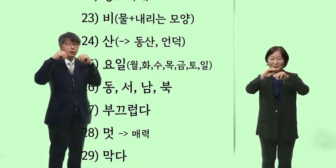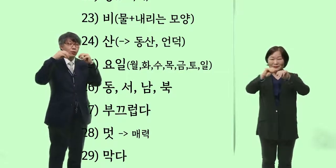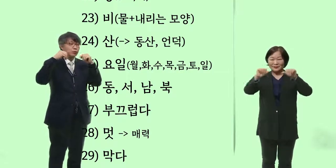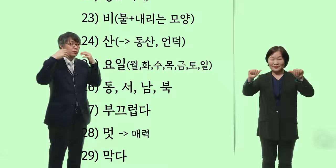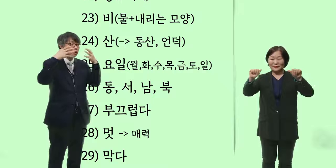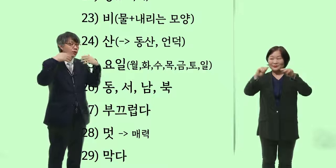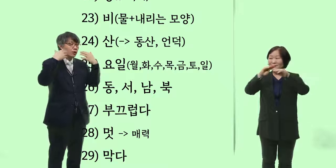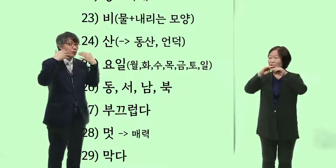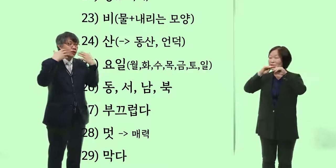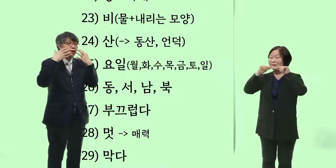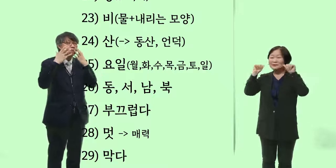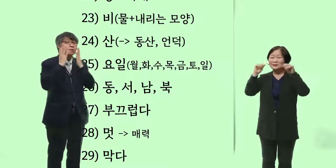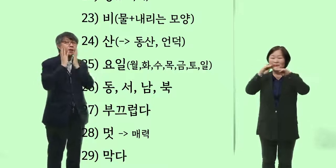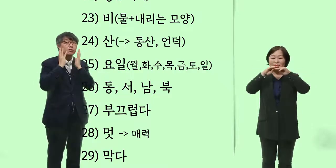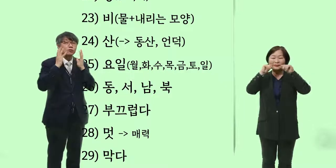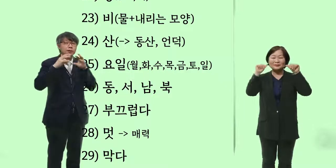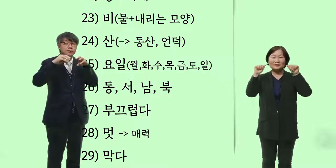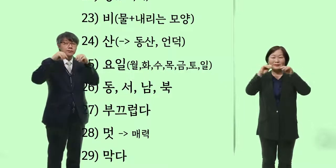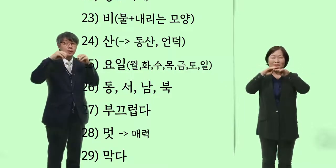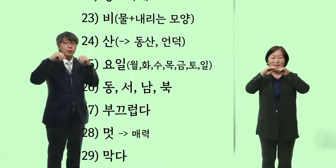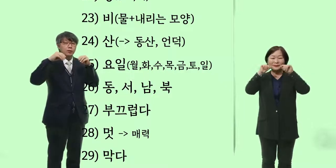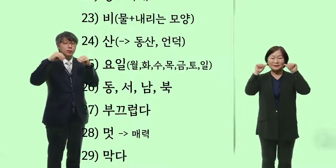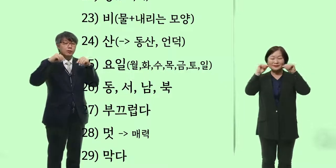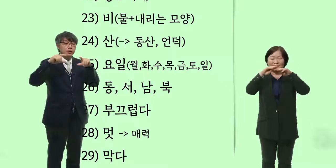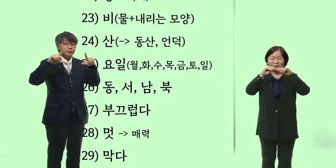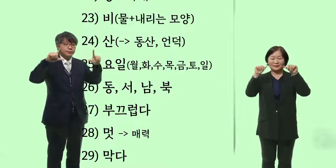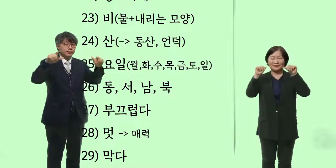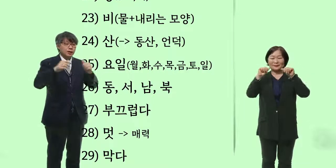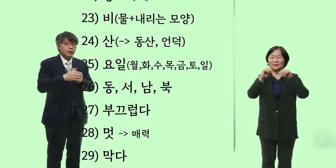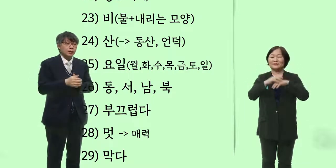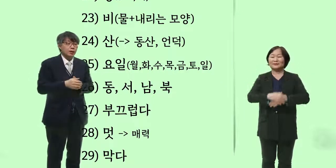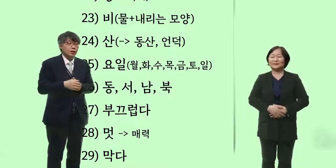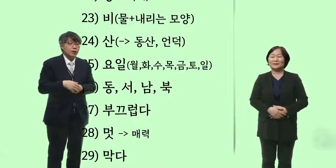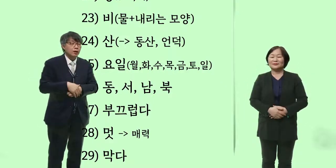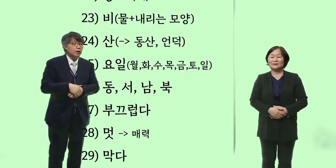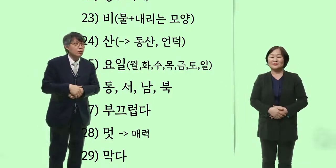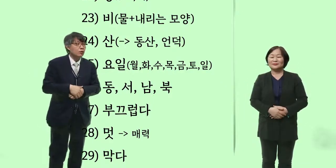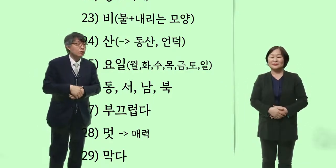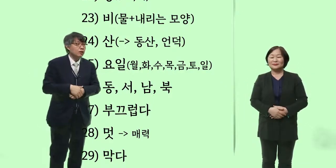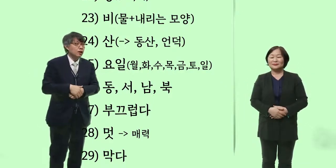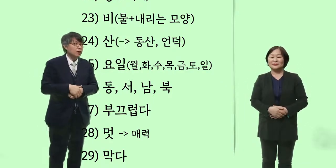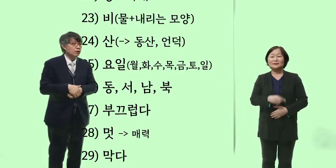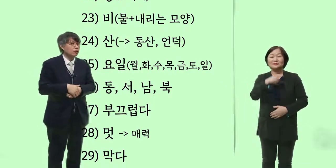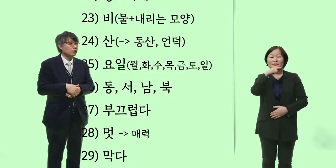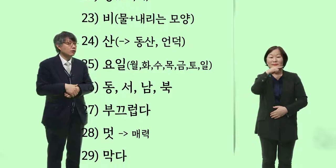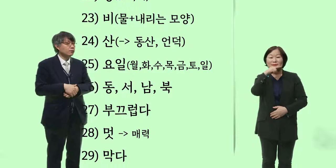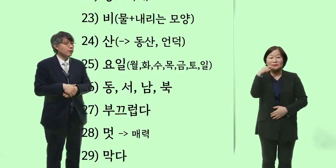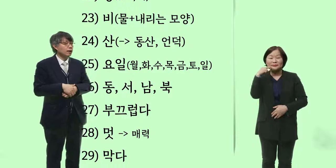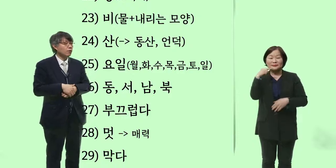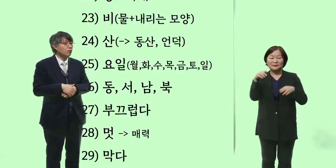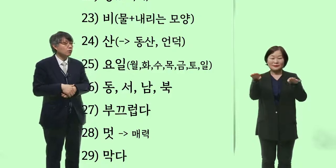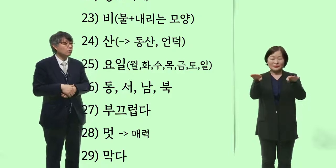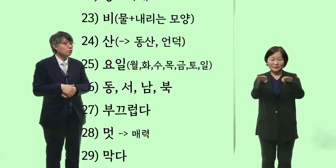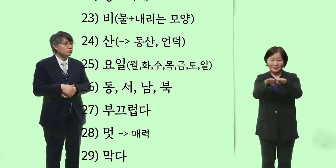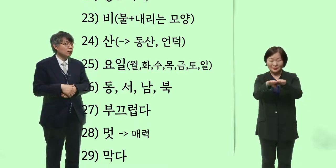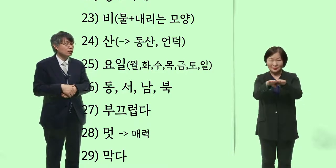요 주변에서 이렇게 턱 주변에서 토요일. 그다음에 일요일은 어떻게 할까요? 일요일은 빨갛고 문 닫는